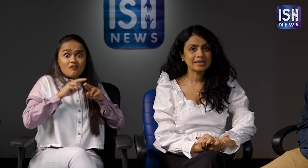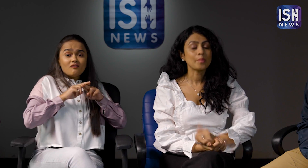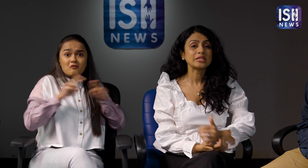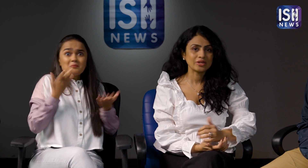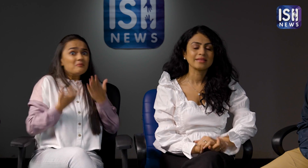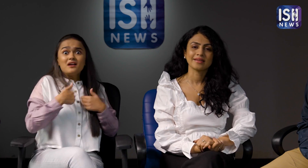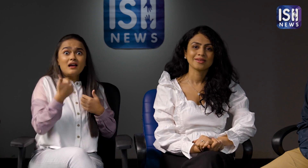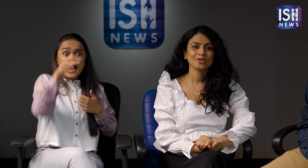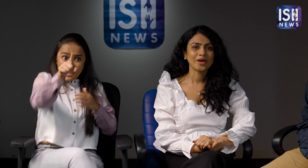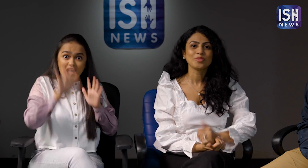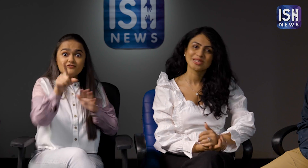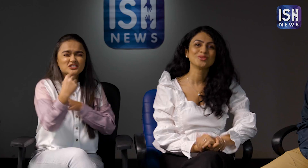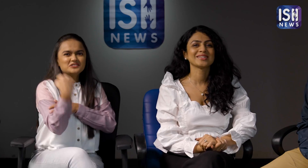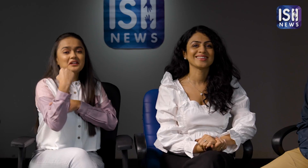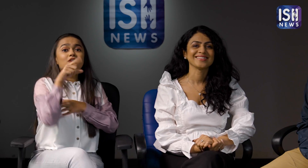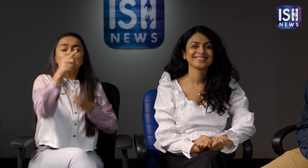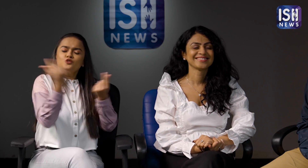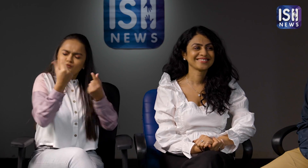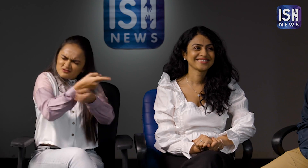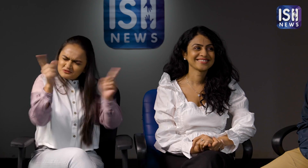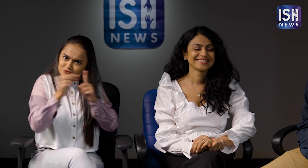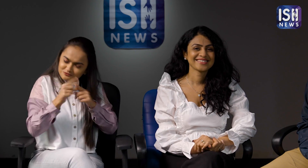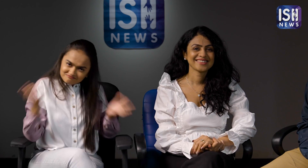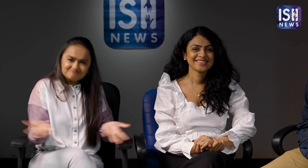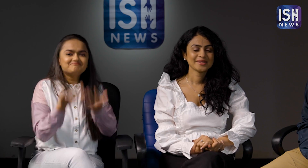सो आई थिंक ये आपकी स्ट्रेंथ है, तो आप उसे यूज़ करिएगा.